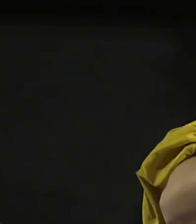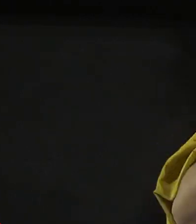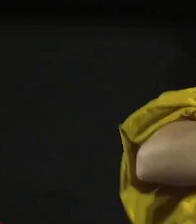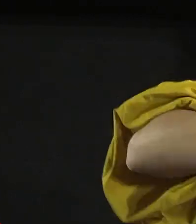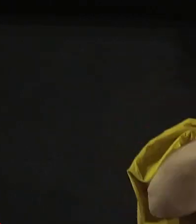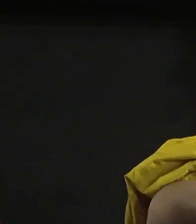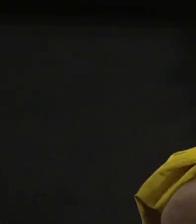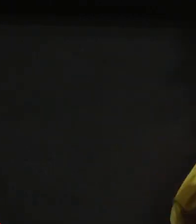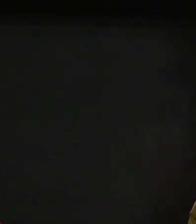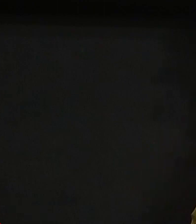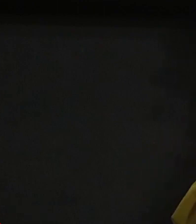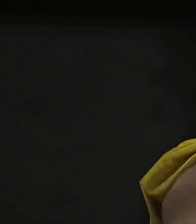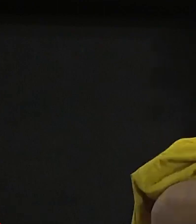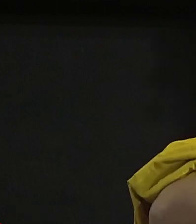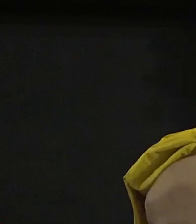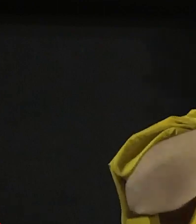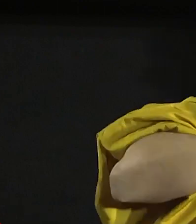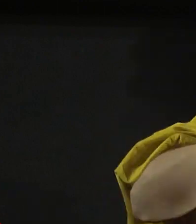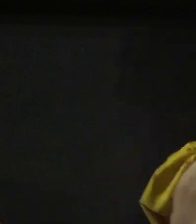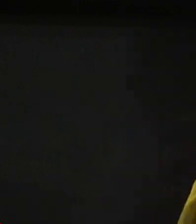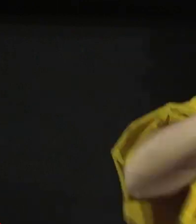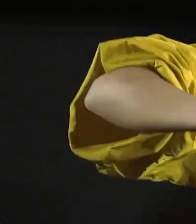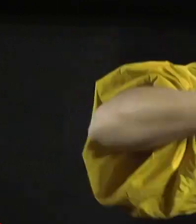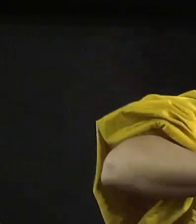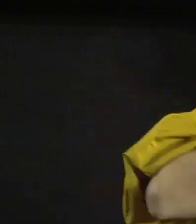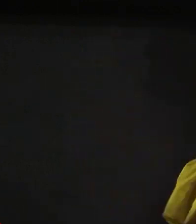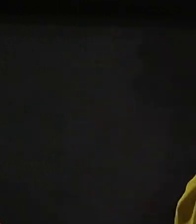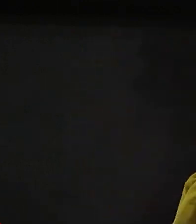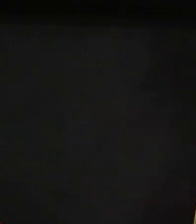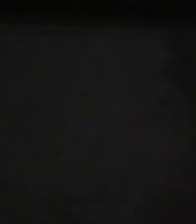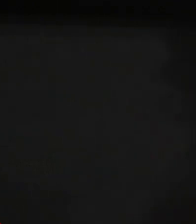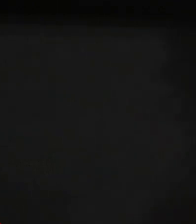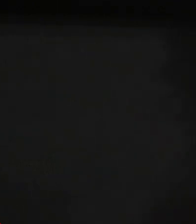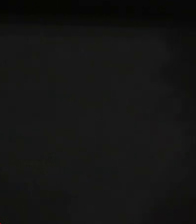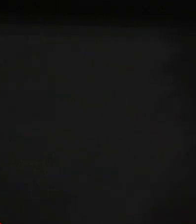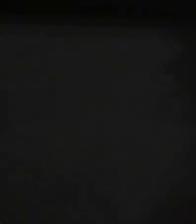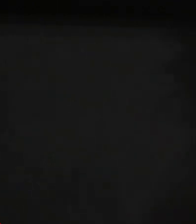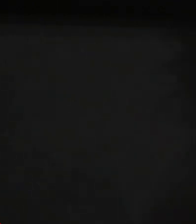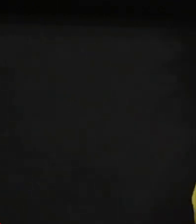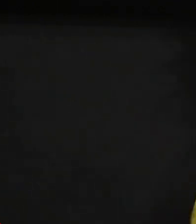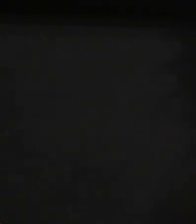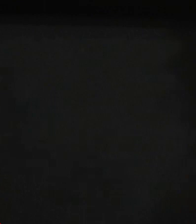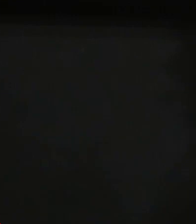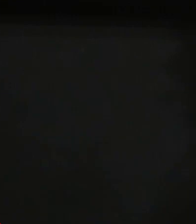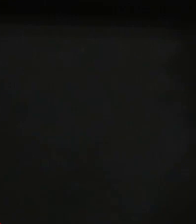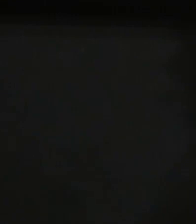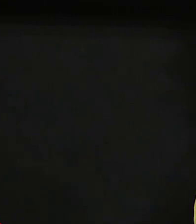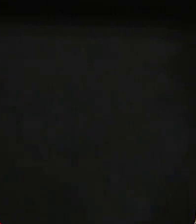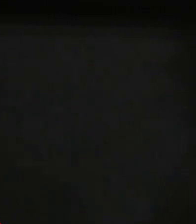maravilloso hay intérprete hay talleres de teatro con intérpretes y dije ay por favor a la a mi jefa le dije me puedo